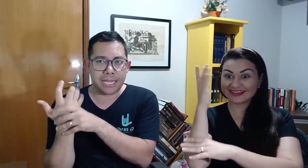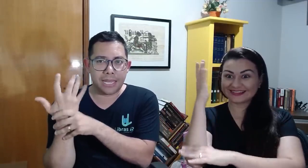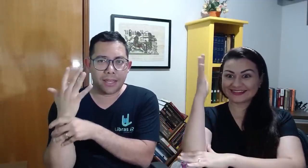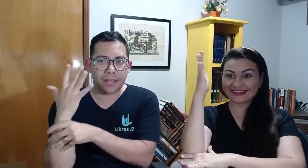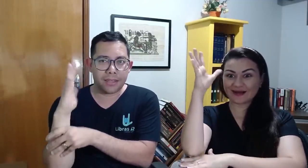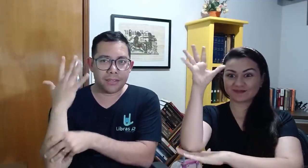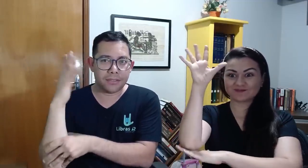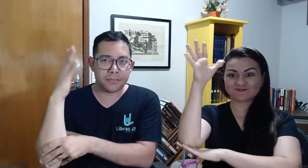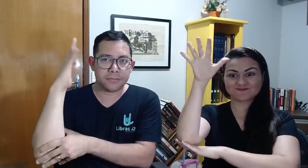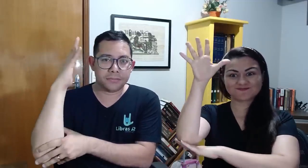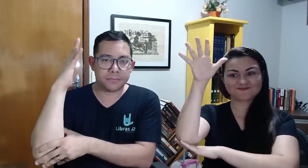hein?